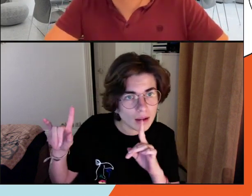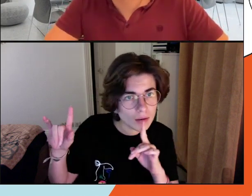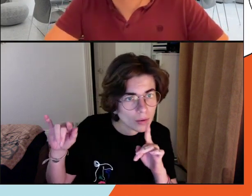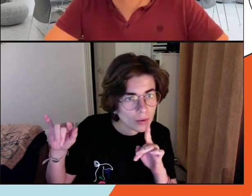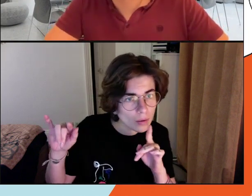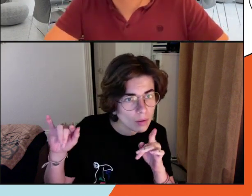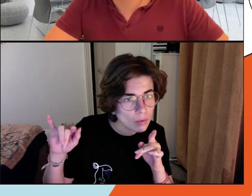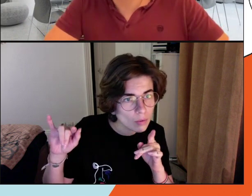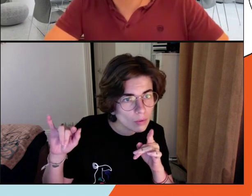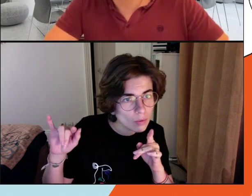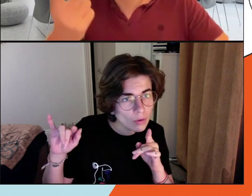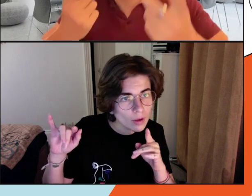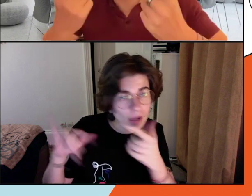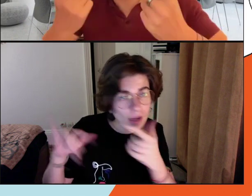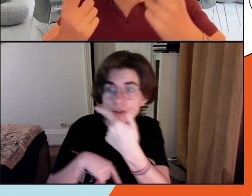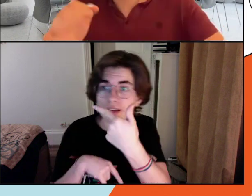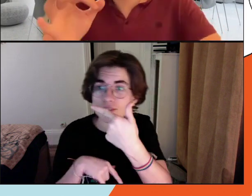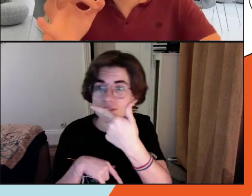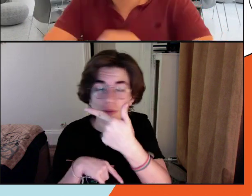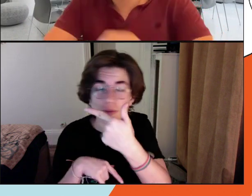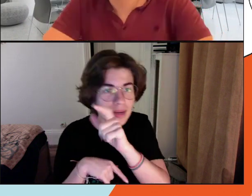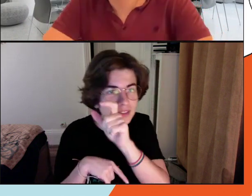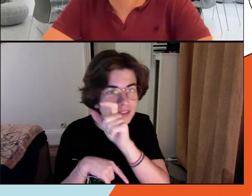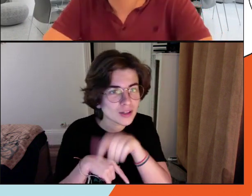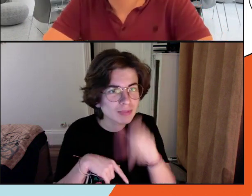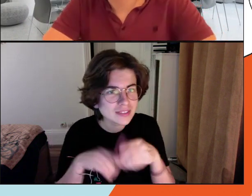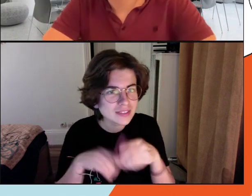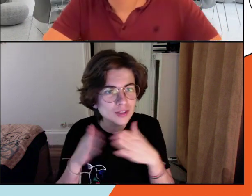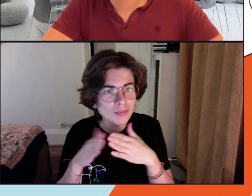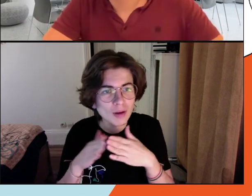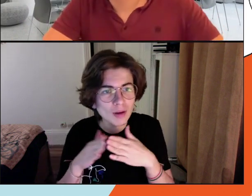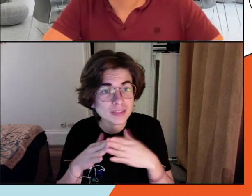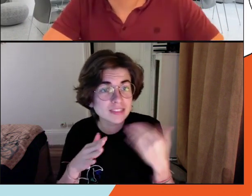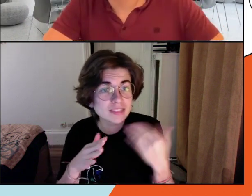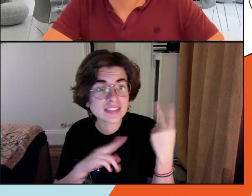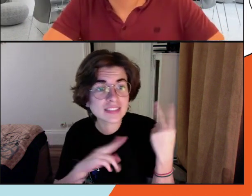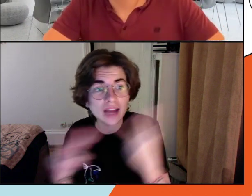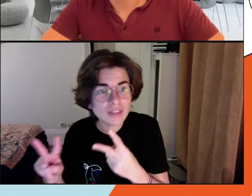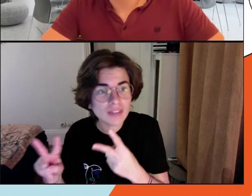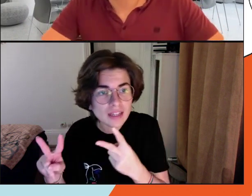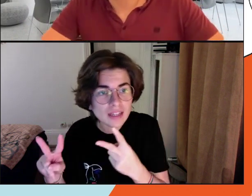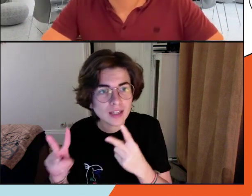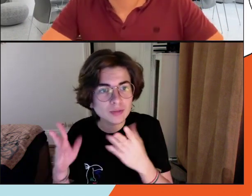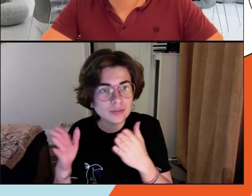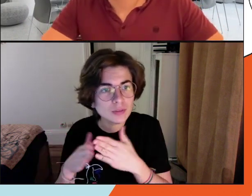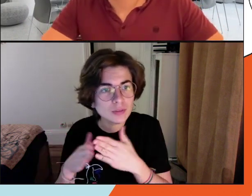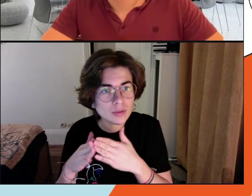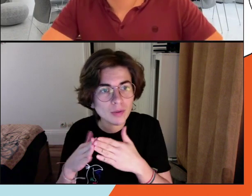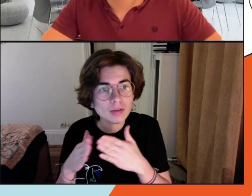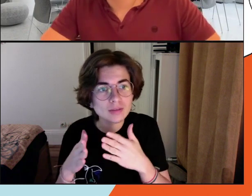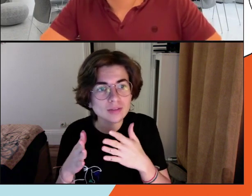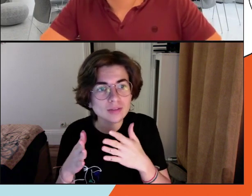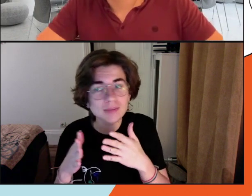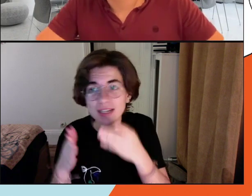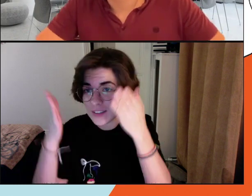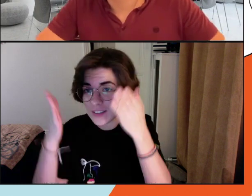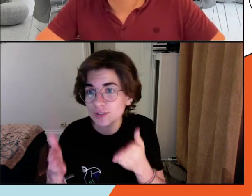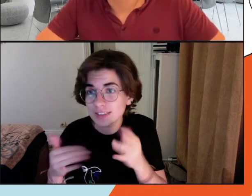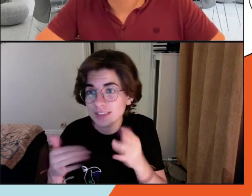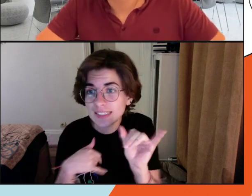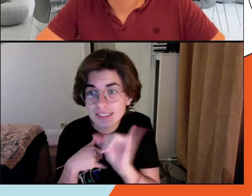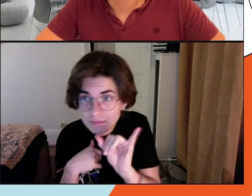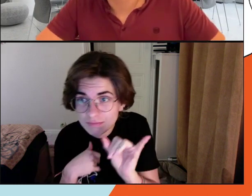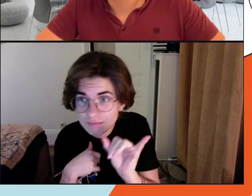Alors, alors, il y a deux personnes oui, qui demandent, parce qu'ils viennent d'arriver, donc ils demandent bah, que tu étais